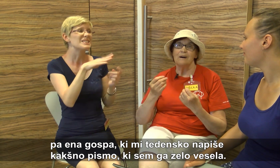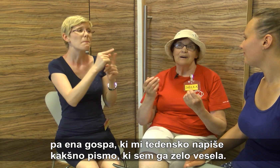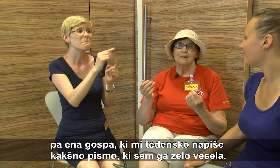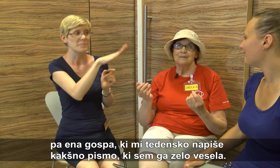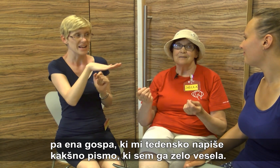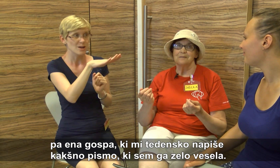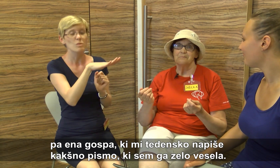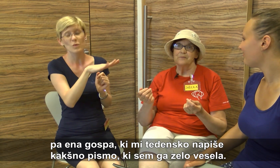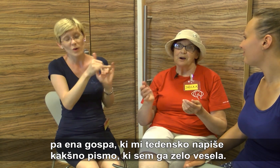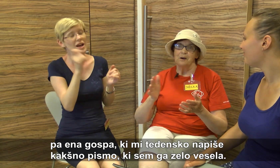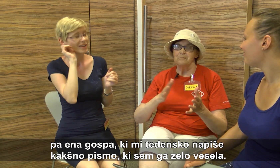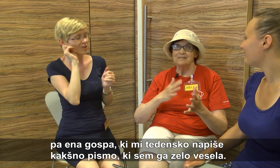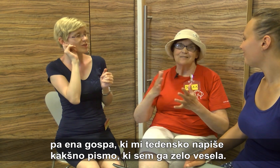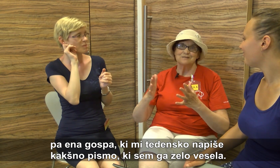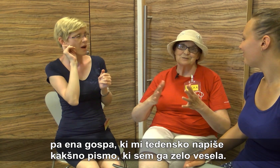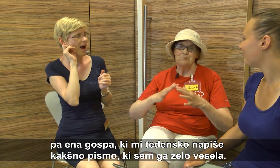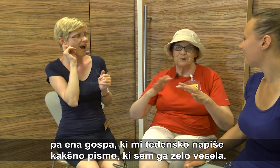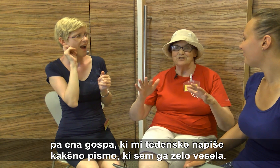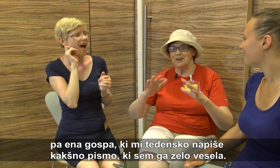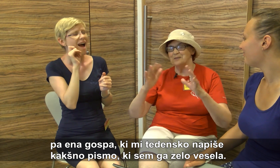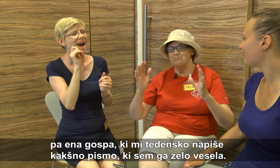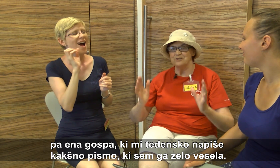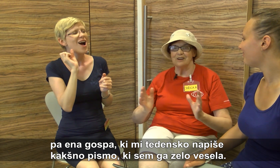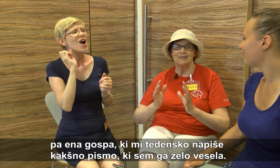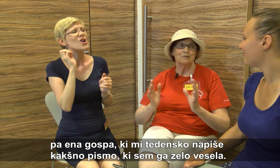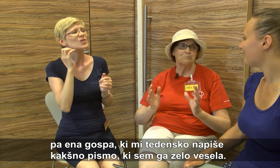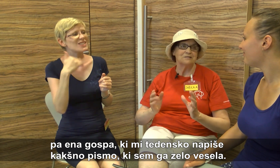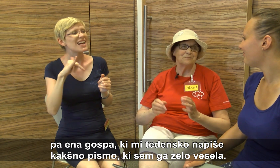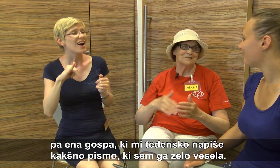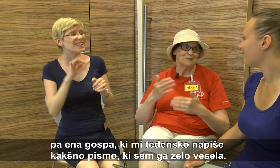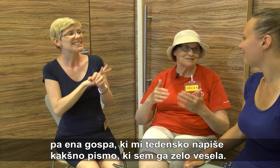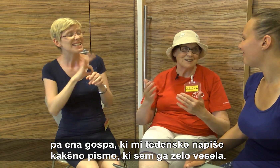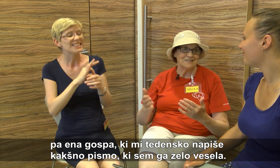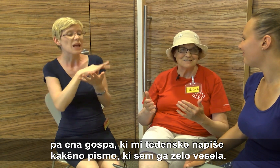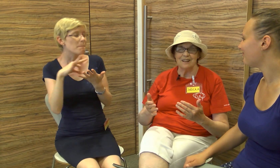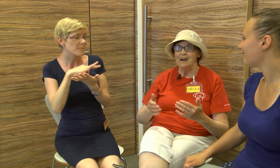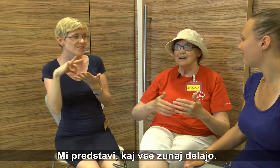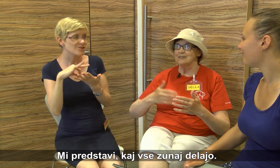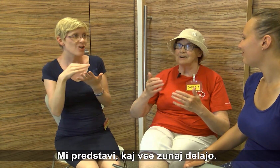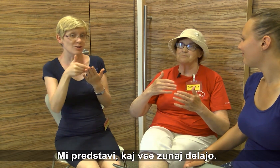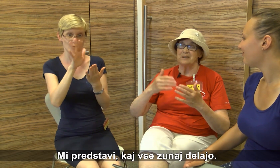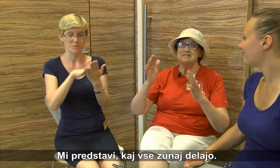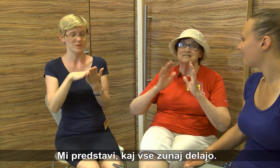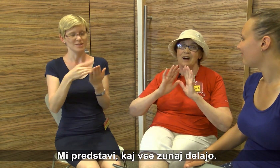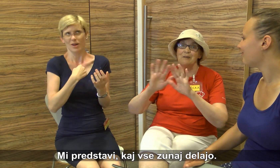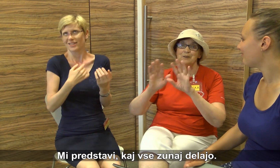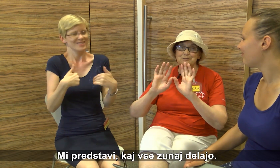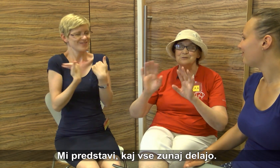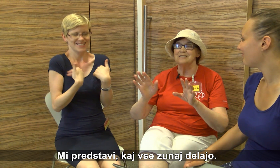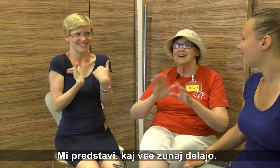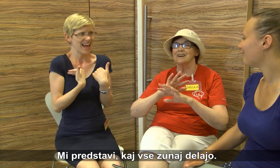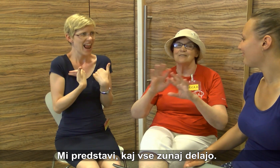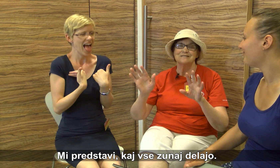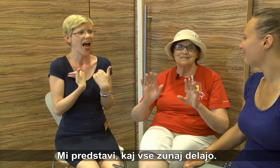gospa mi tedensko piše, napiše, kako pismo in zelo sem ga vesela, nek predstavi